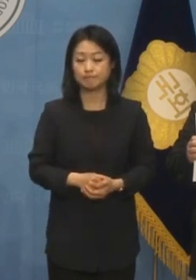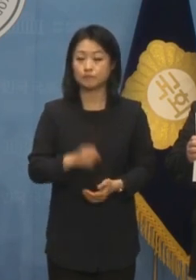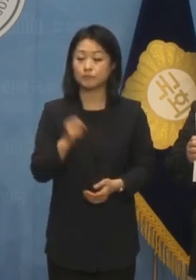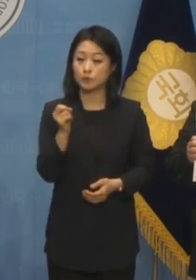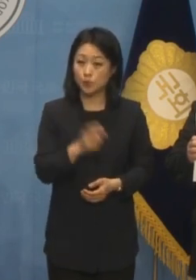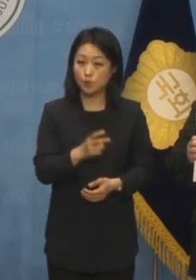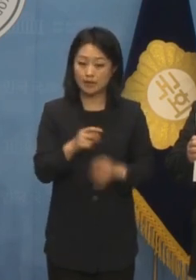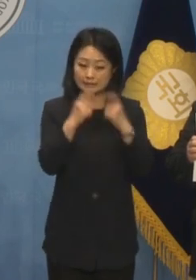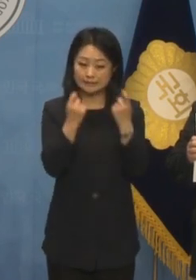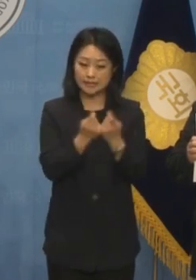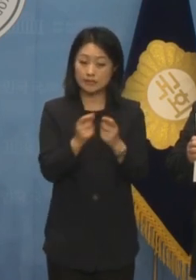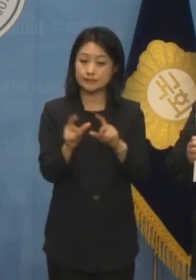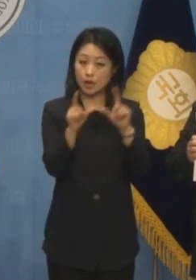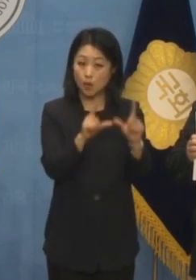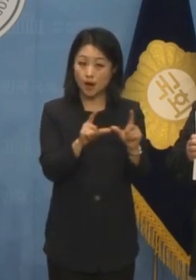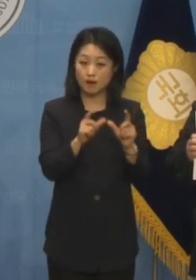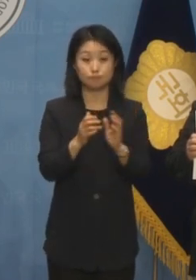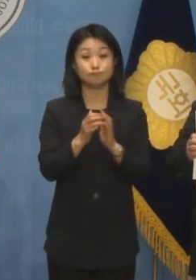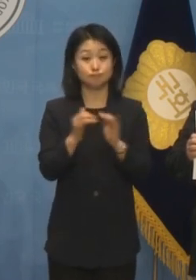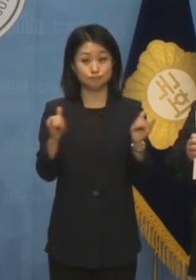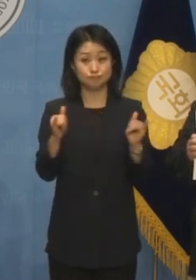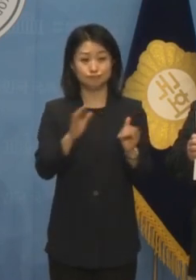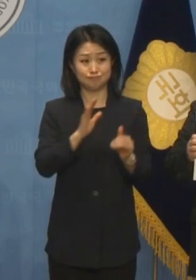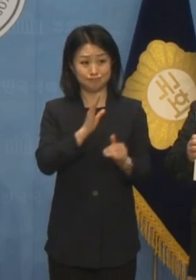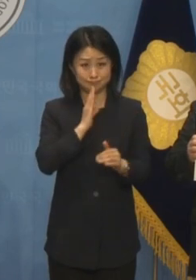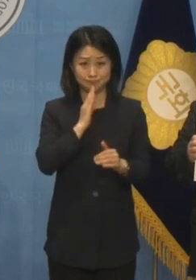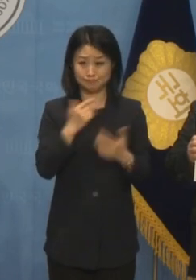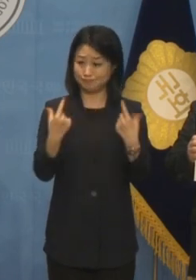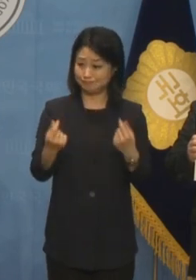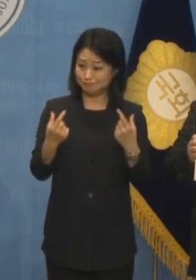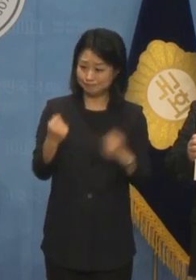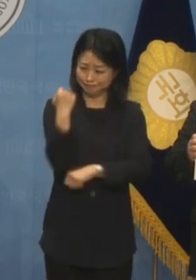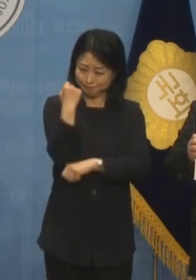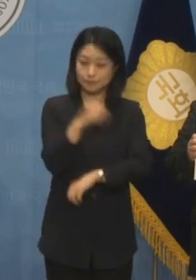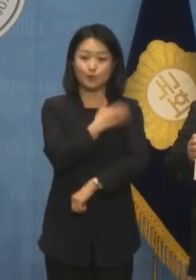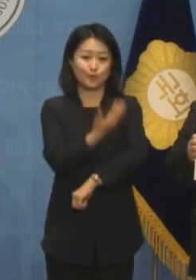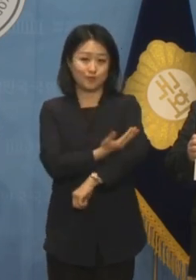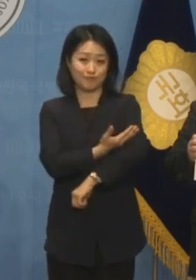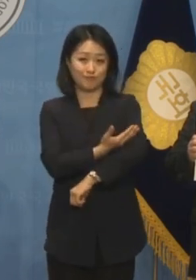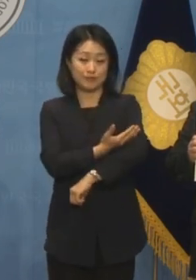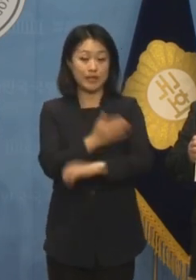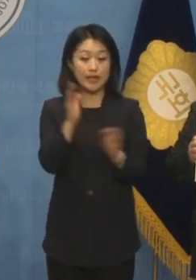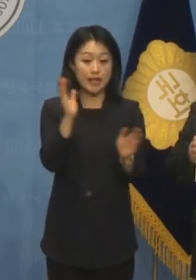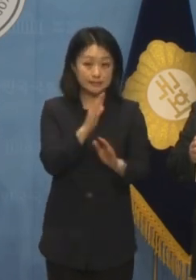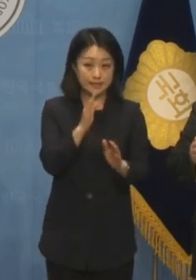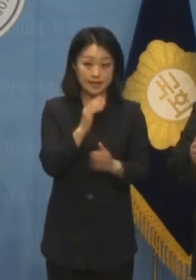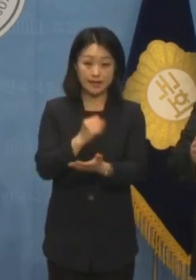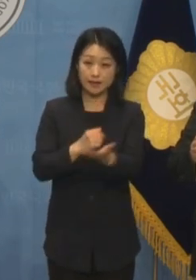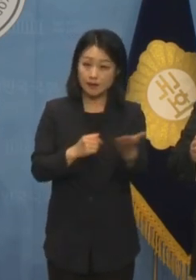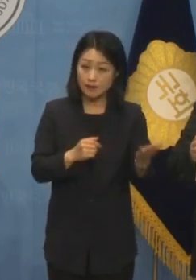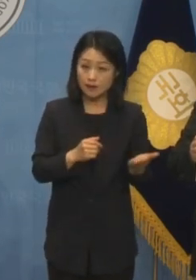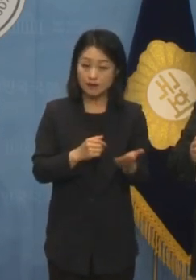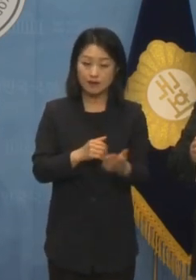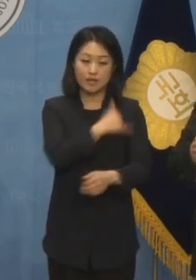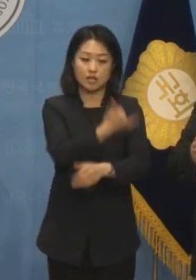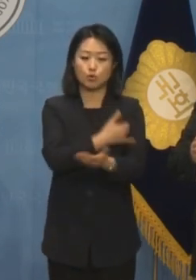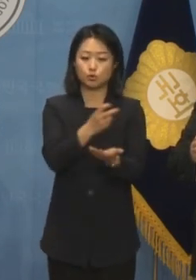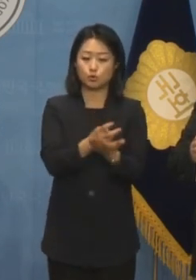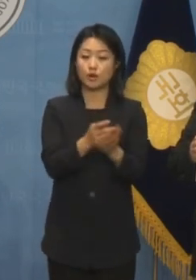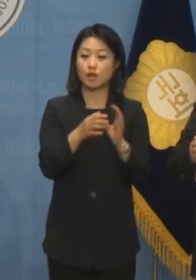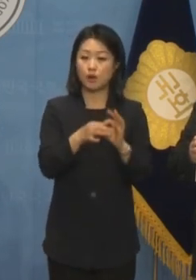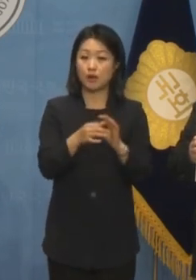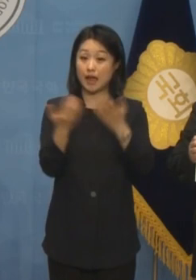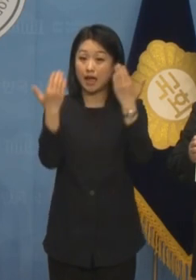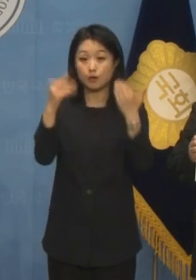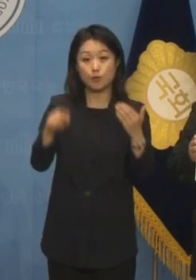그리고 사생활은 인간으로서 보장받는 기본적 권리입니다. 학생들은 학생인권 조례를 통해